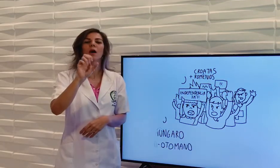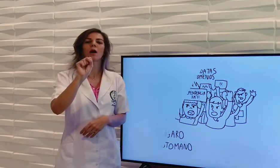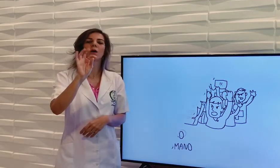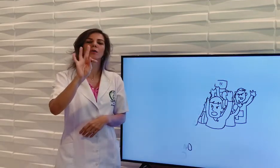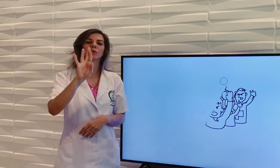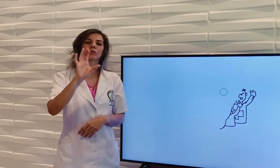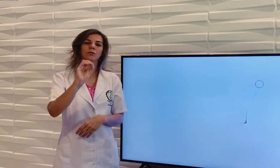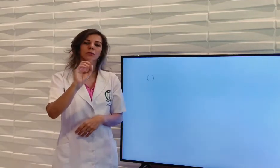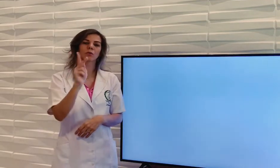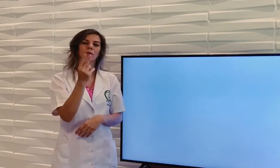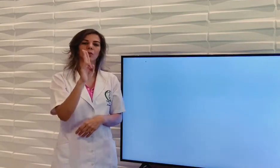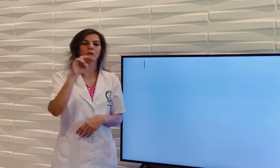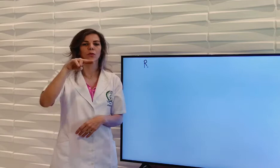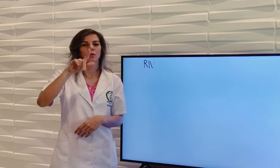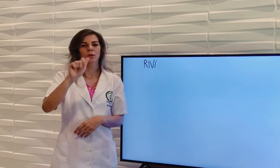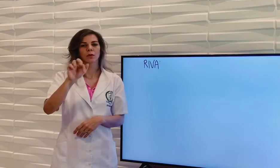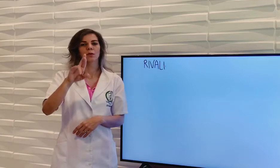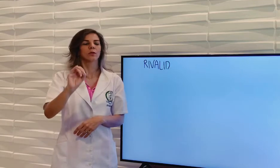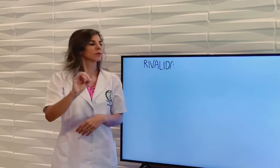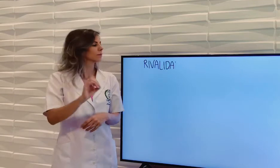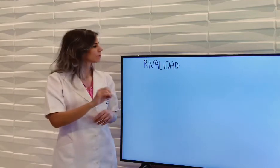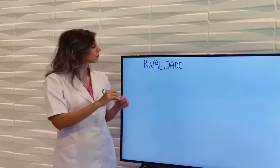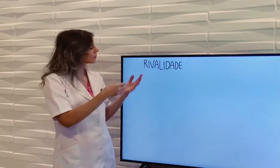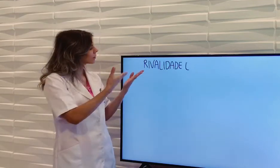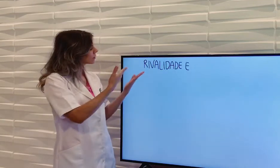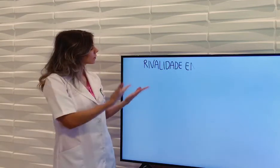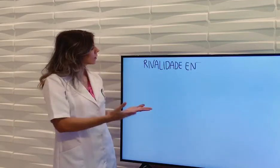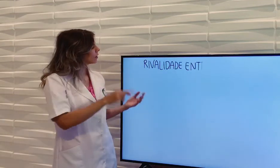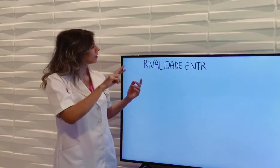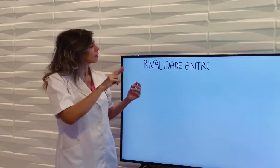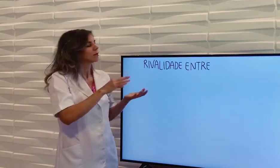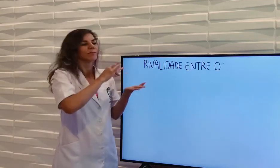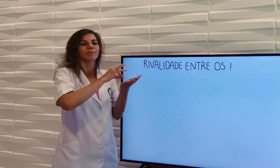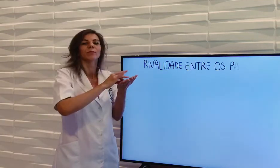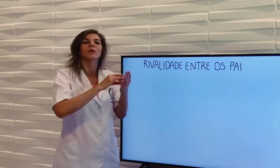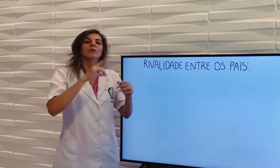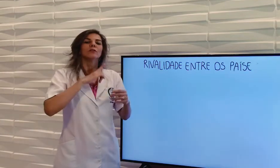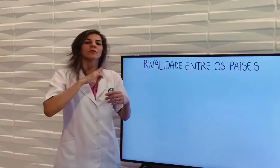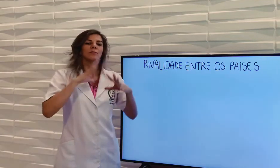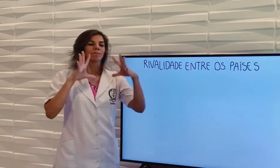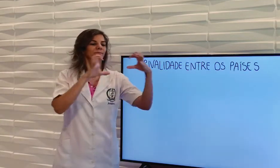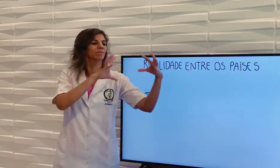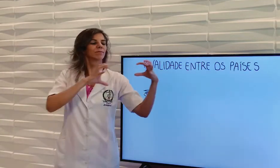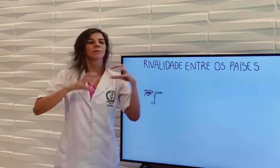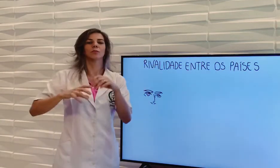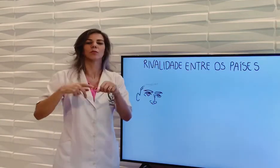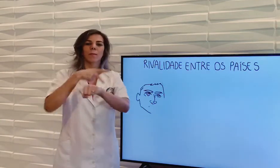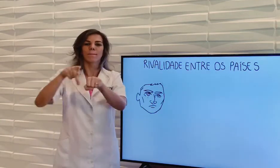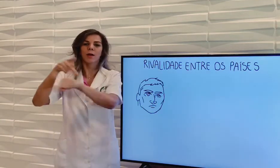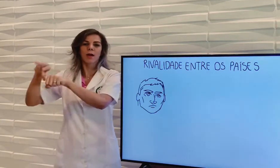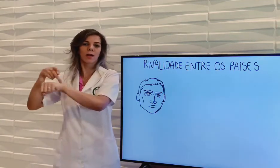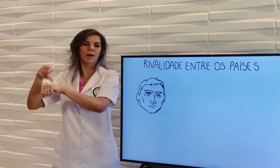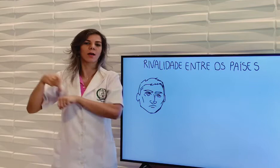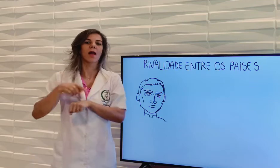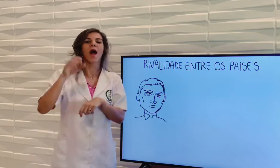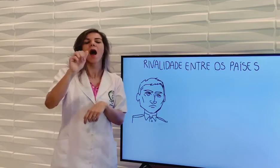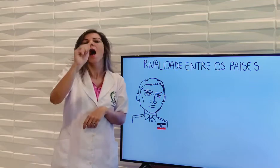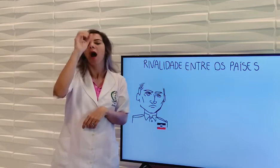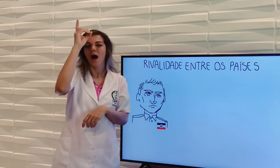Esse era o cenário mundial da época, mas o principal motivo da guerra foi a rivalidade entre os países. A Alemanha tinha treta com todo